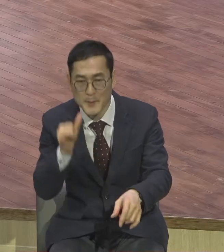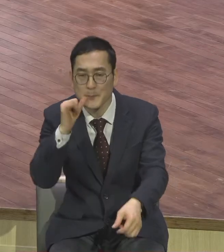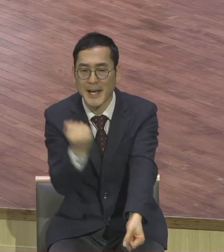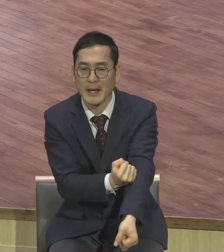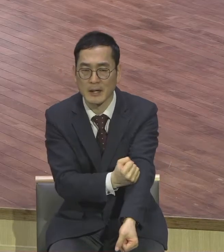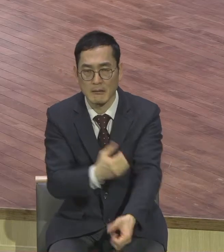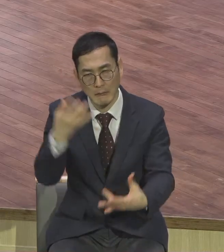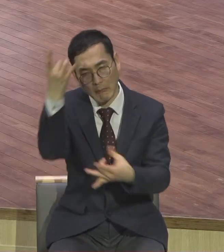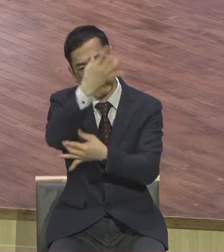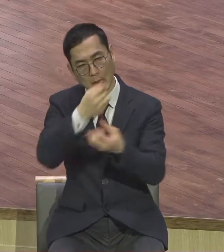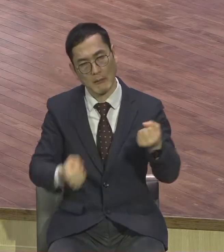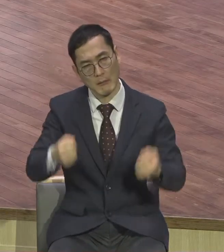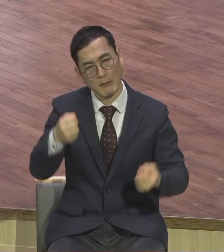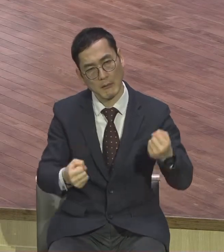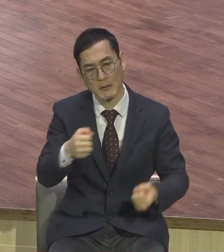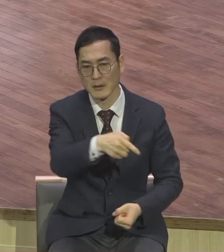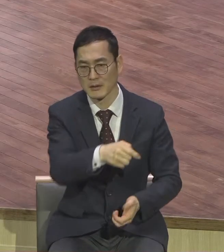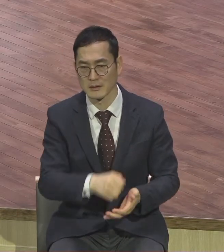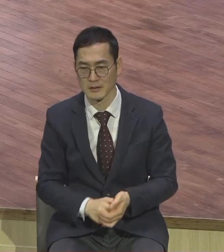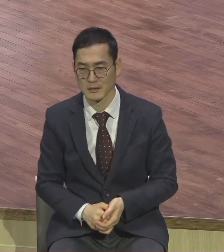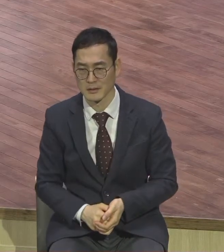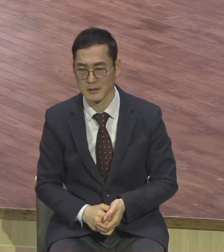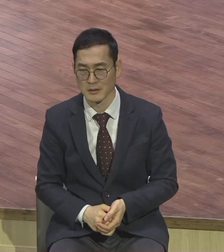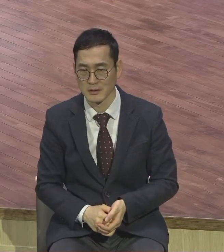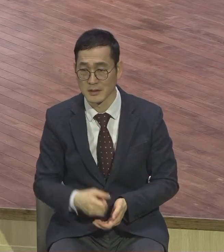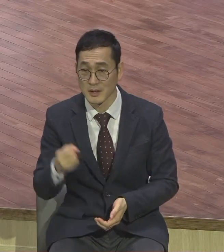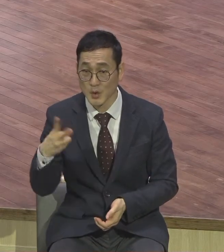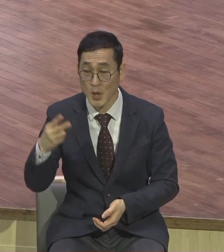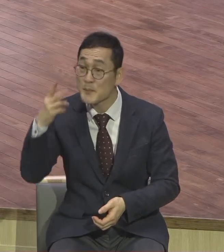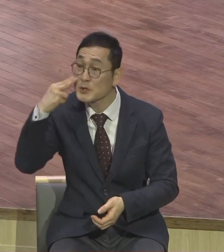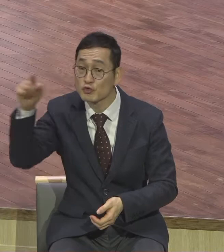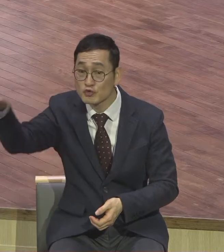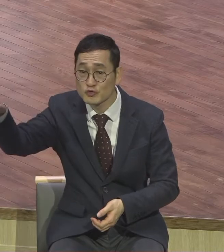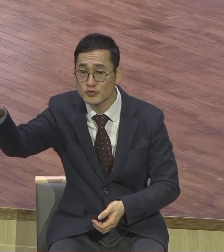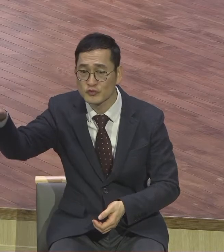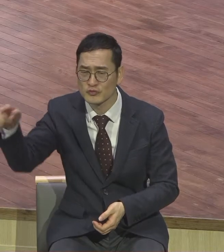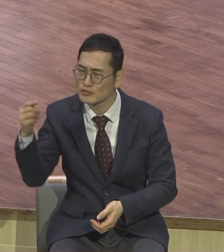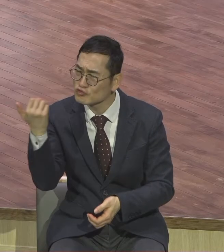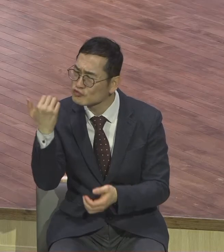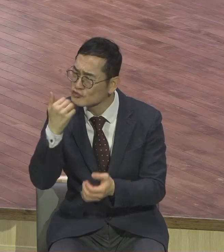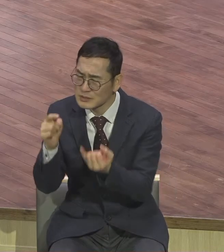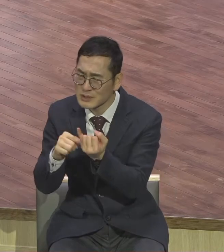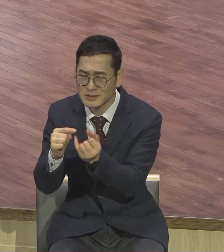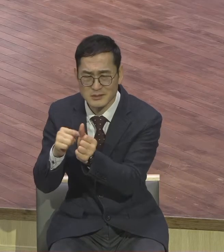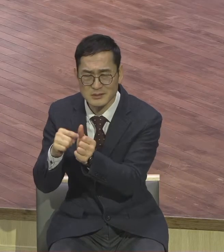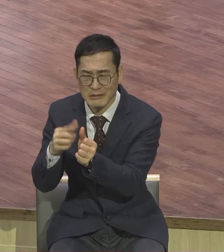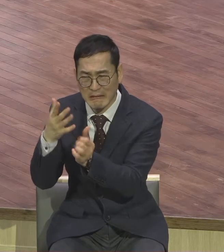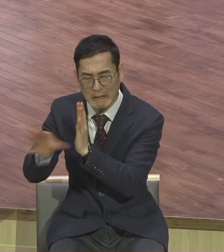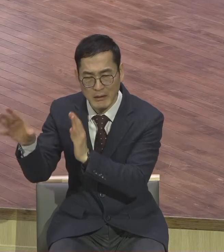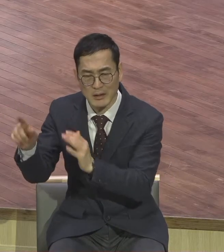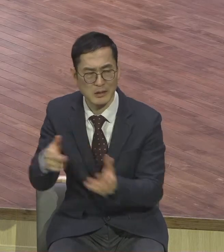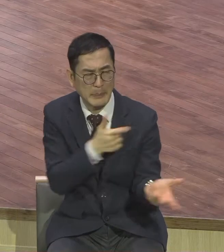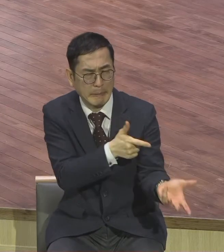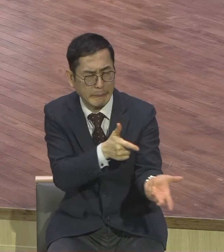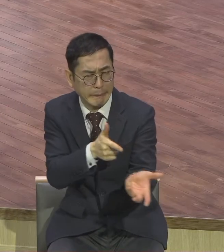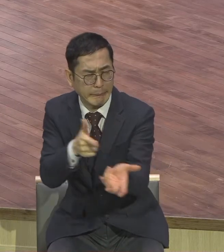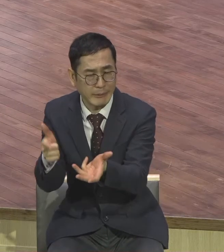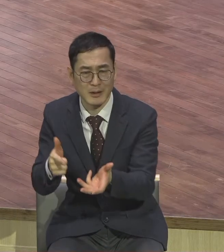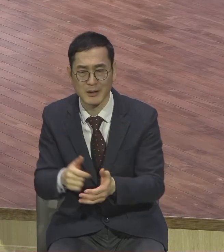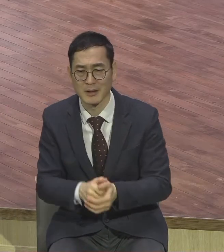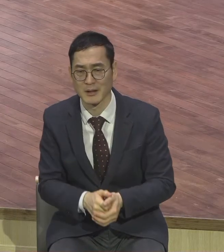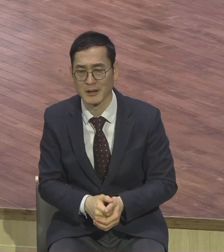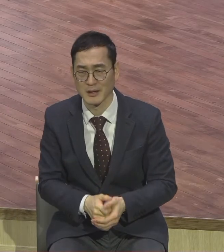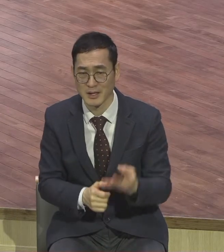우리 교포들 총기 가지고 그냥 막 난사해가지고 우리 교포들 다 죽여버리고